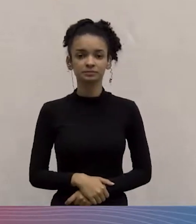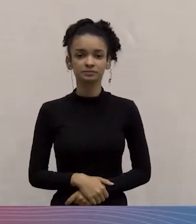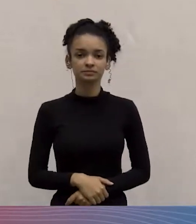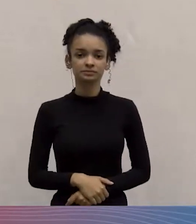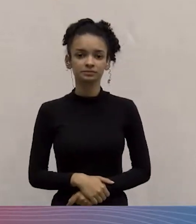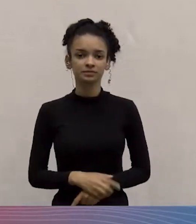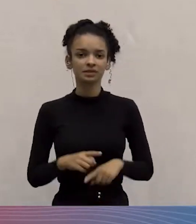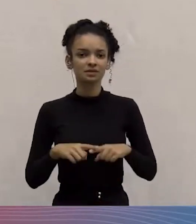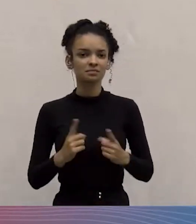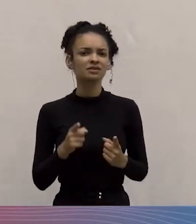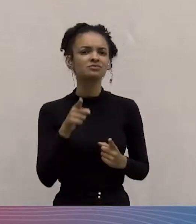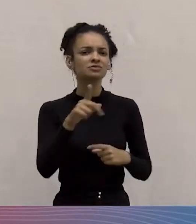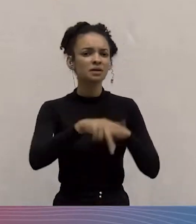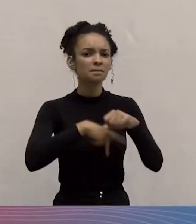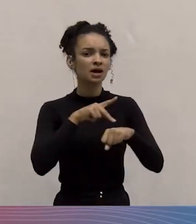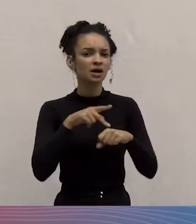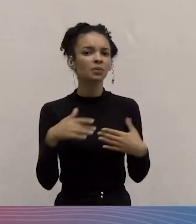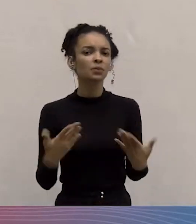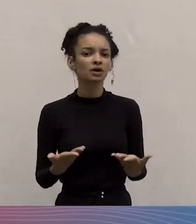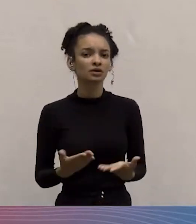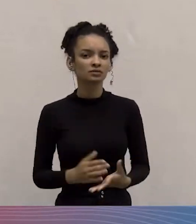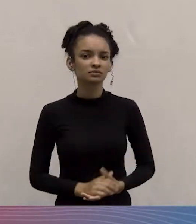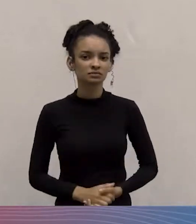De que país você é cidadão?